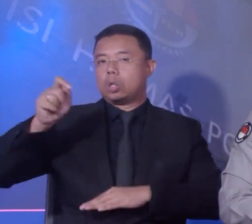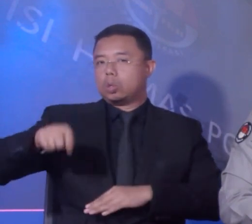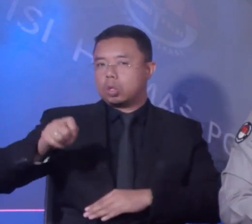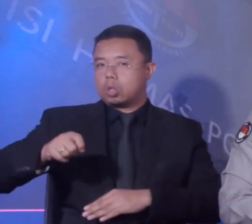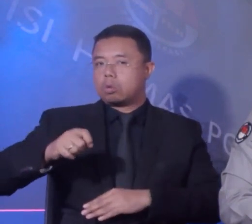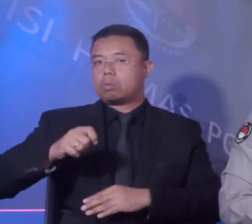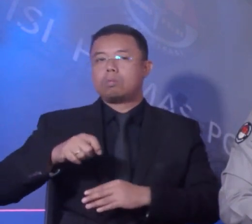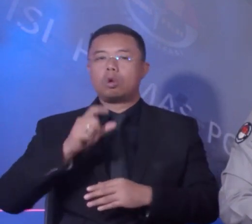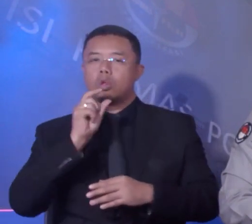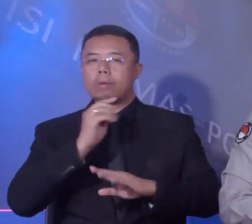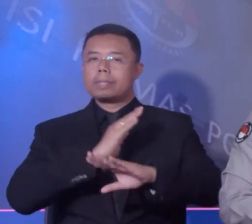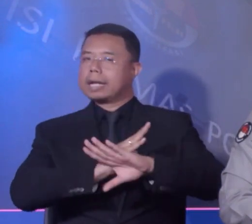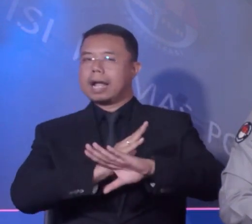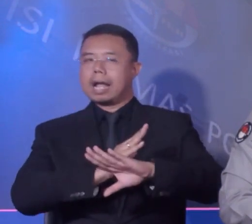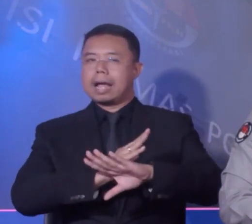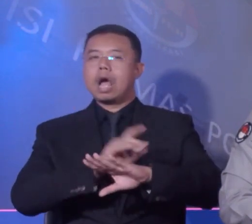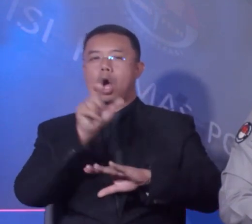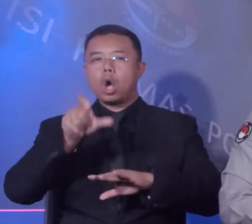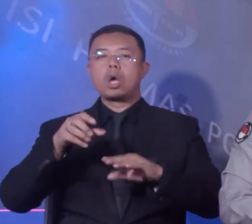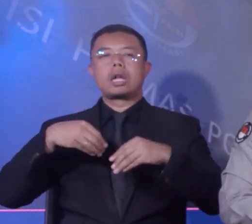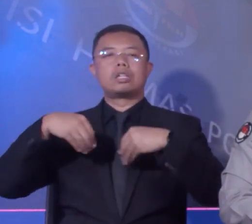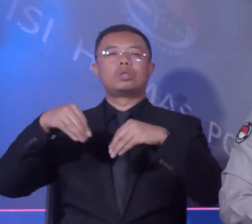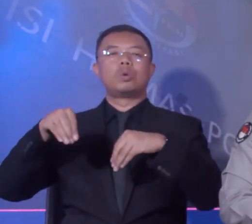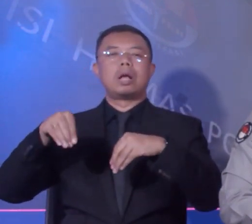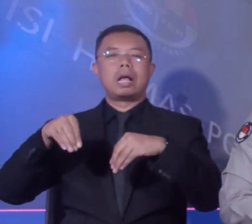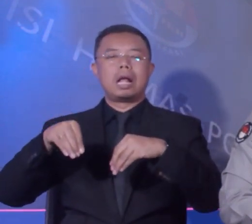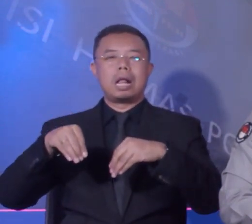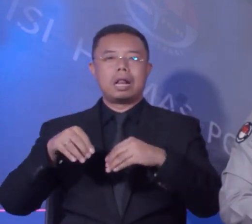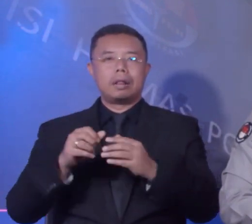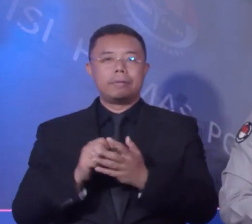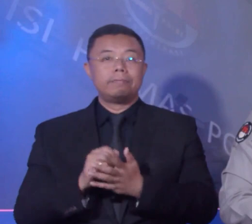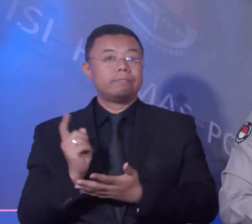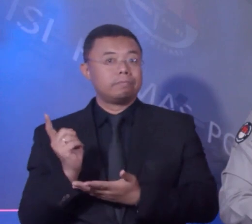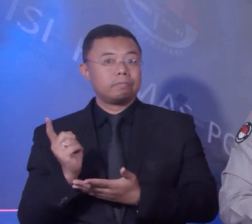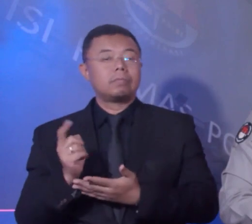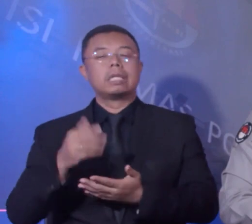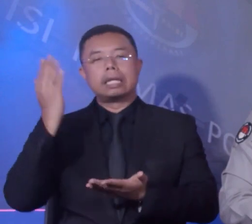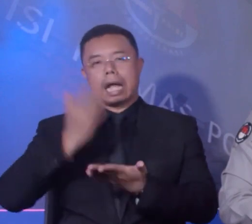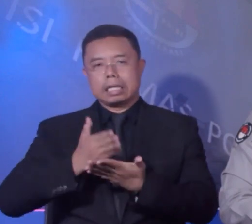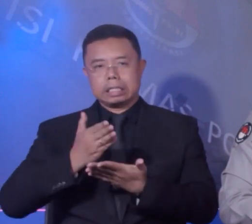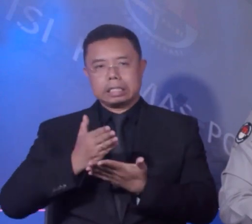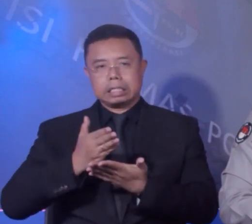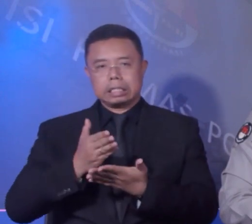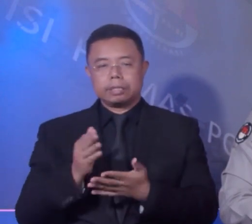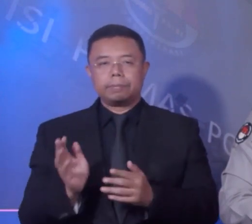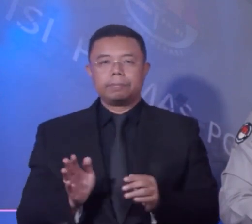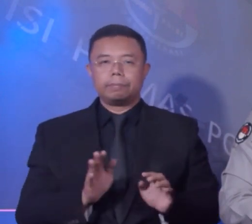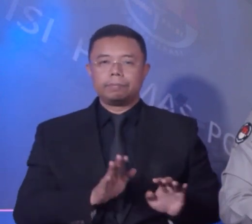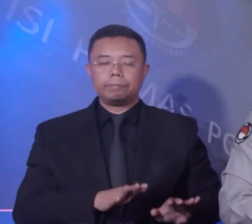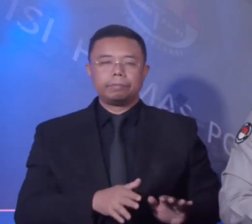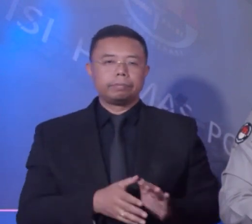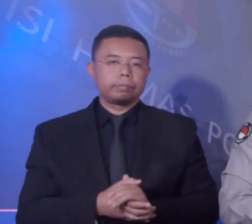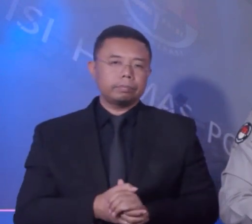dan pencegahan tindak pidana perdagangan orang secara tegas